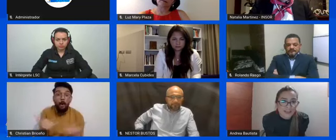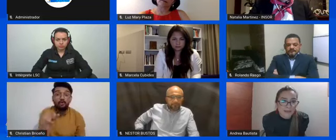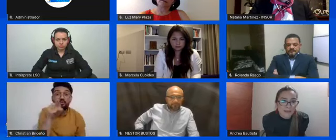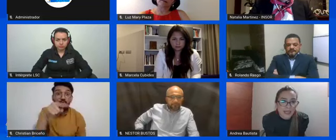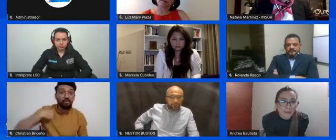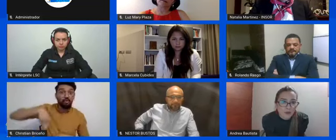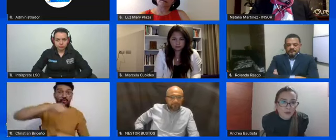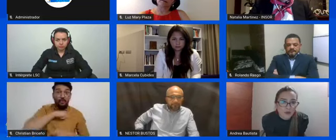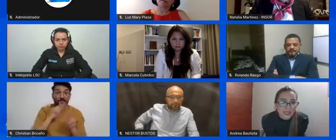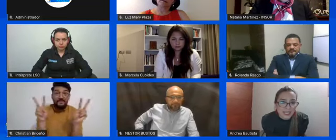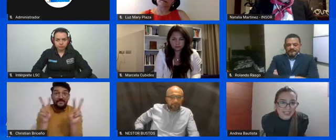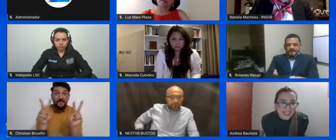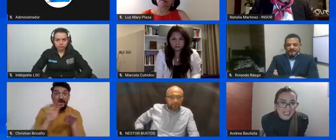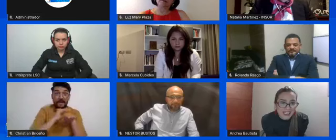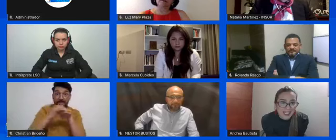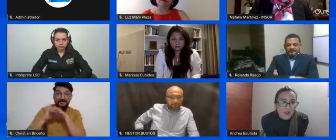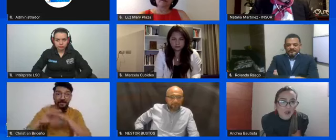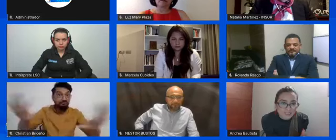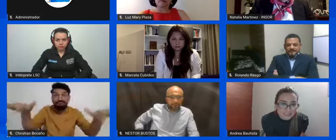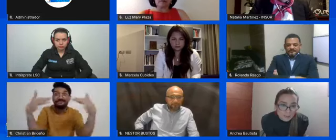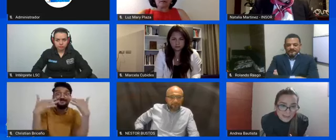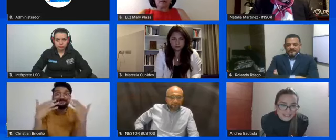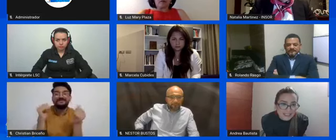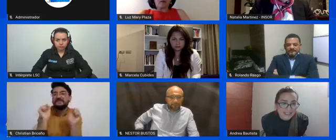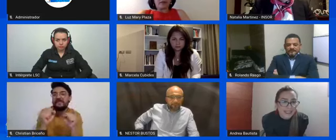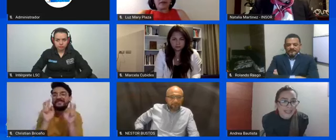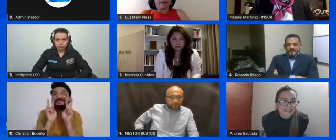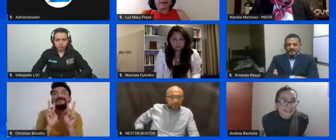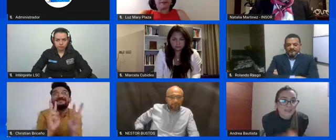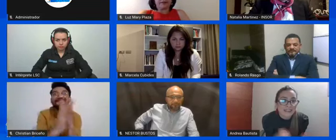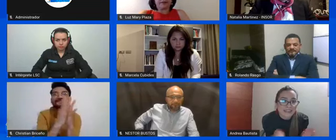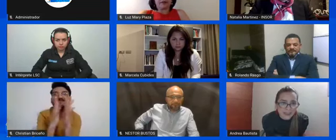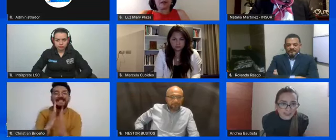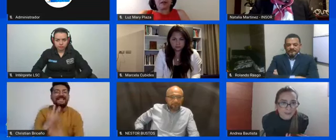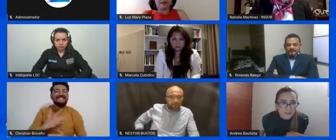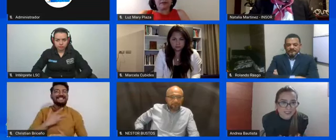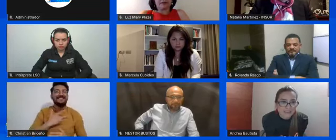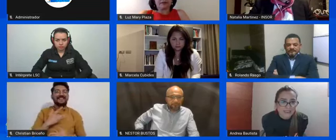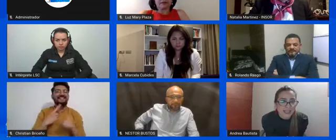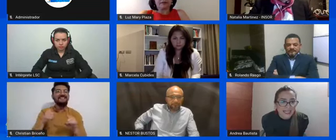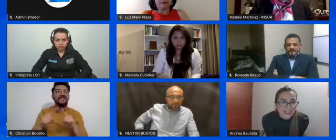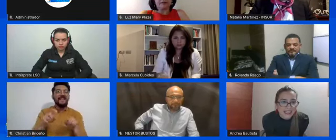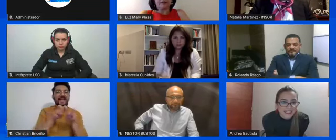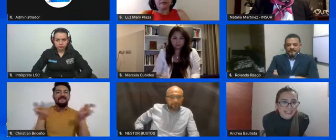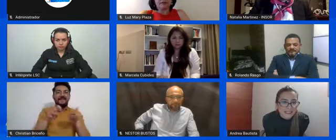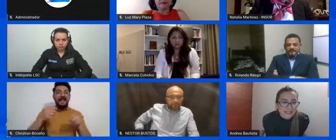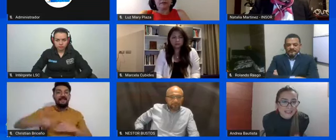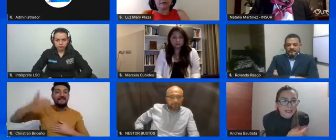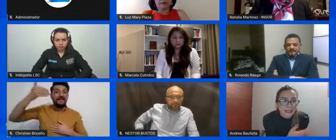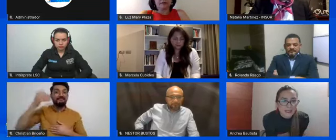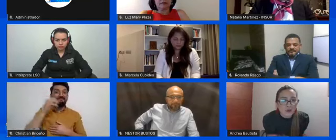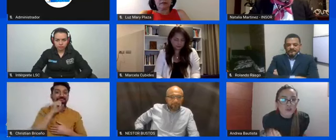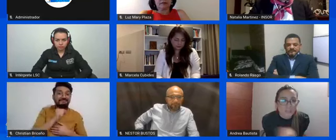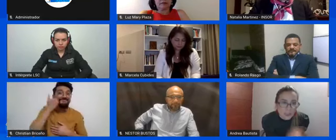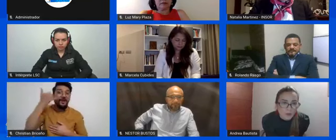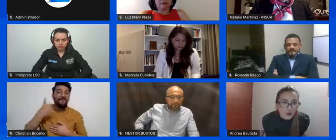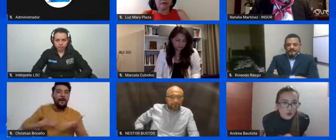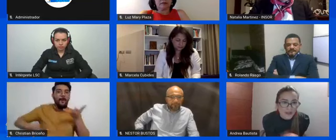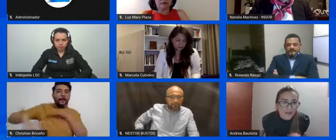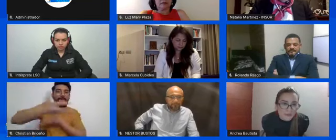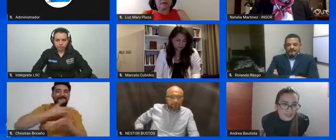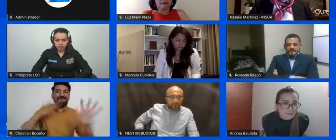Podemos hablar, por ejemplo, de cosas que pasan, a invitar a personas y